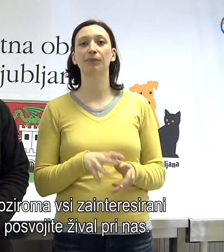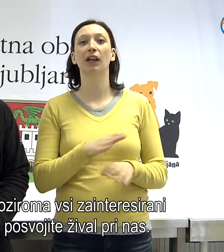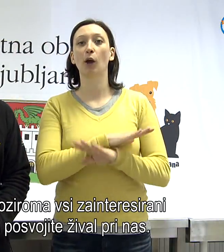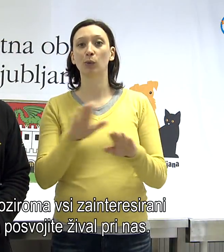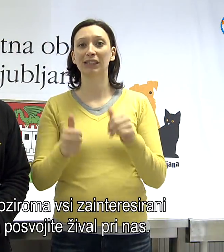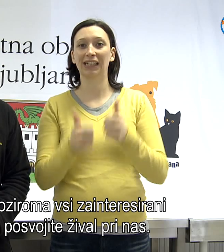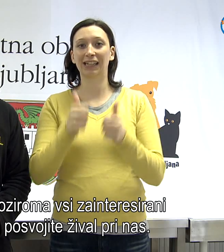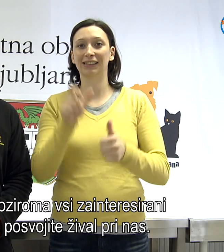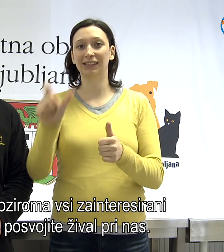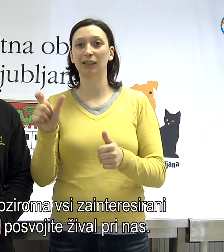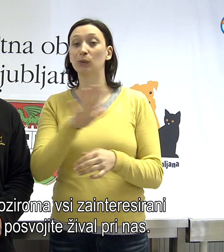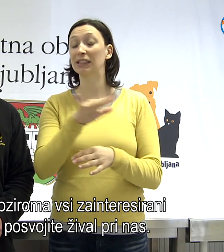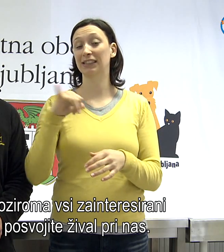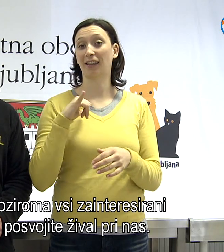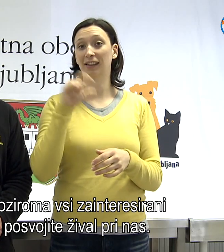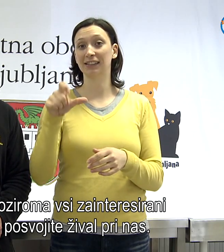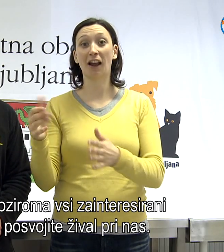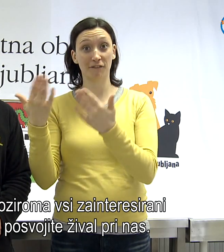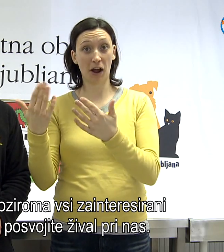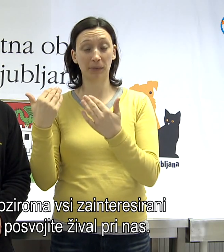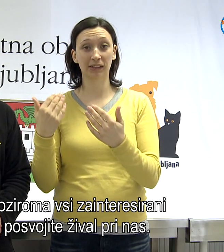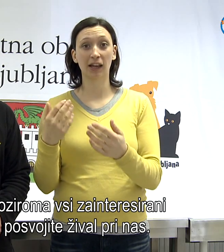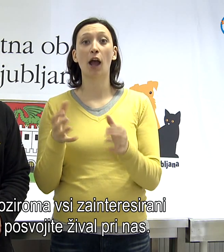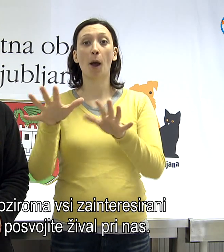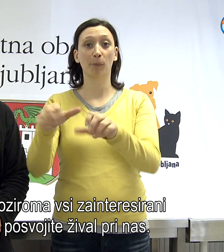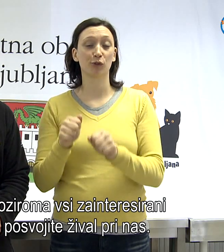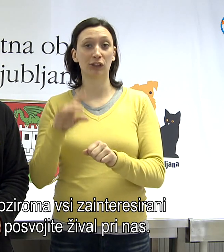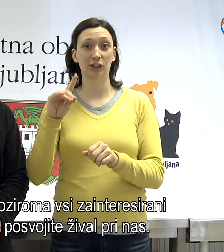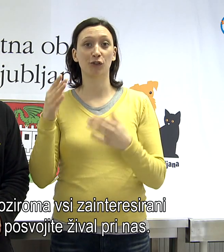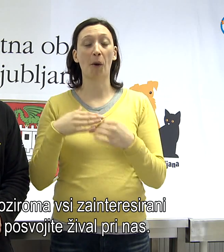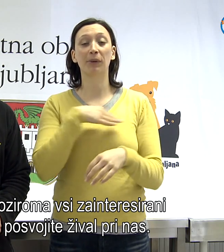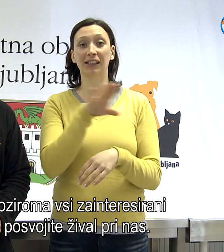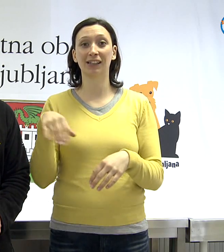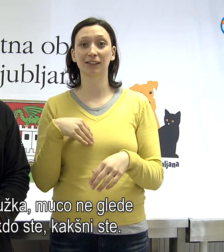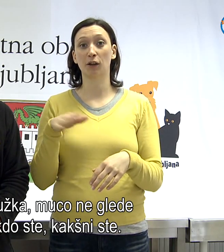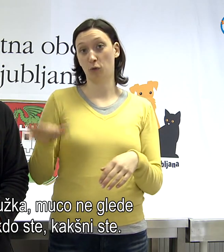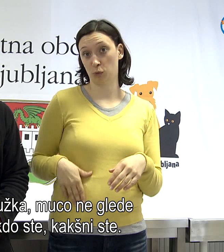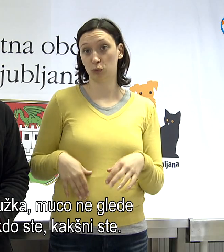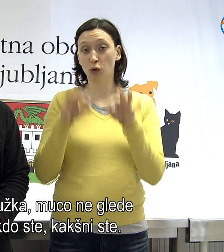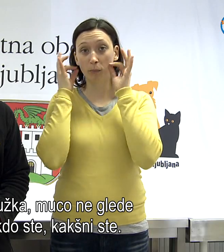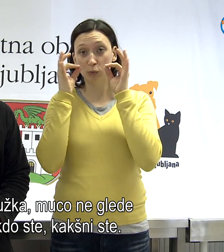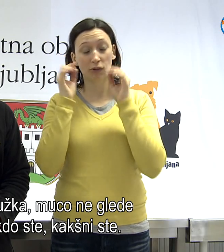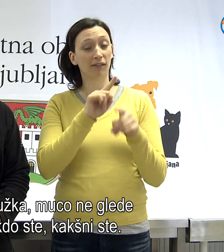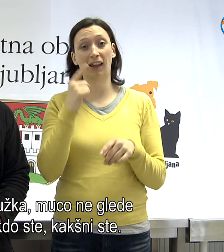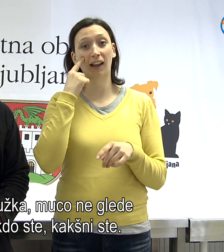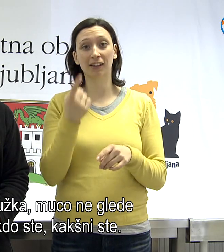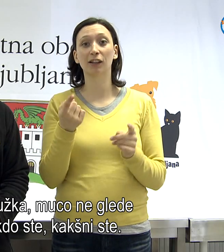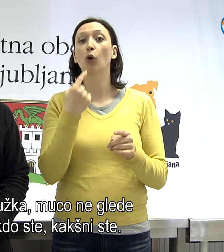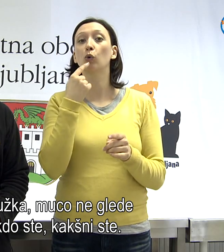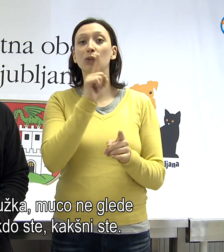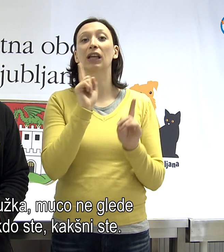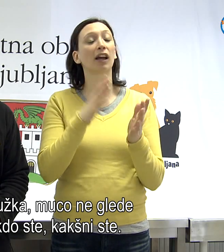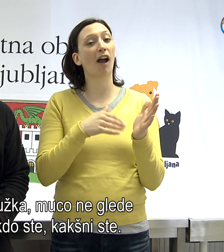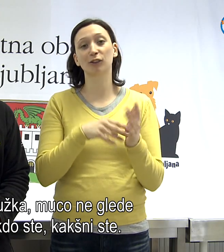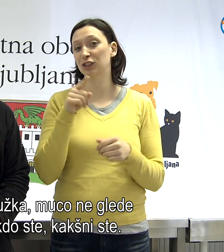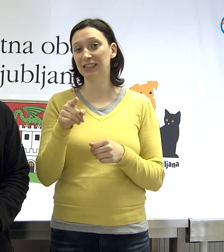Vsi kandidati oziroma vsi zainteresirani vabljeni, da posvojite žival pri nas, kužka, muco, ne glede na to, kdo ste,